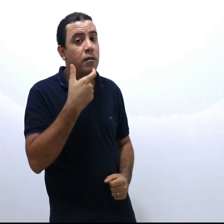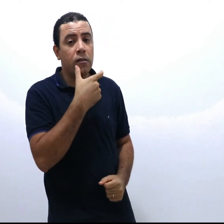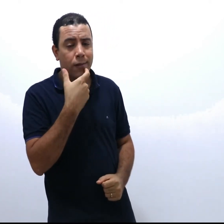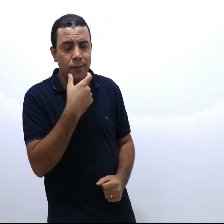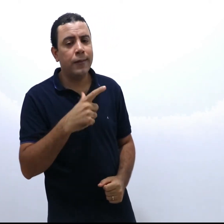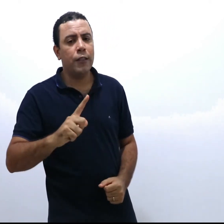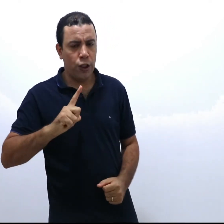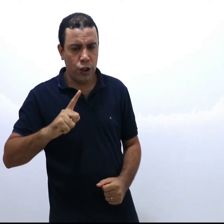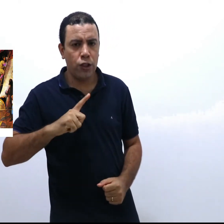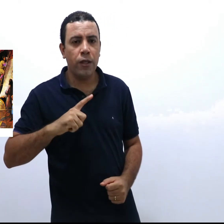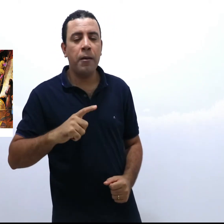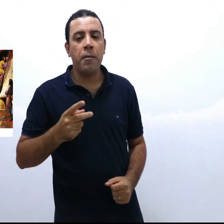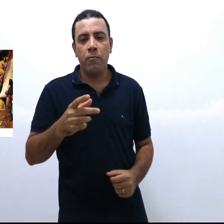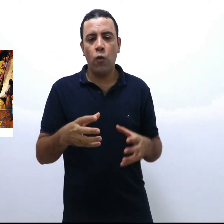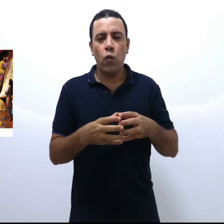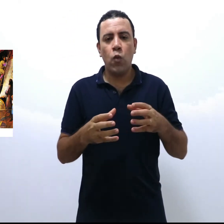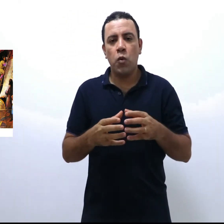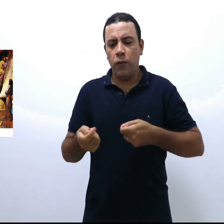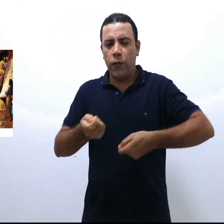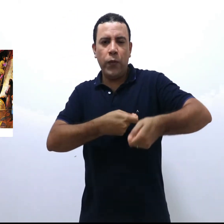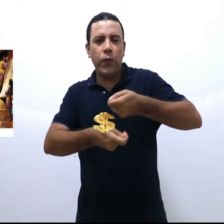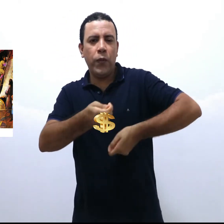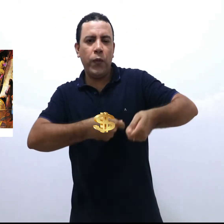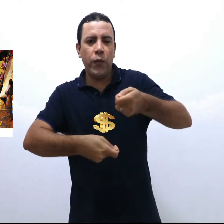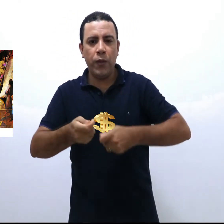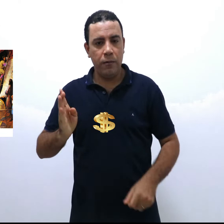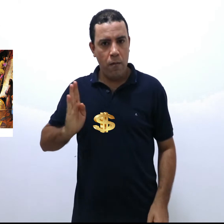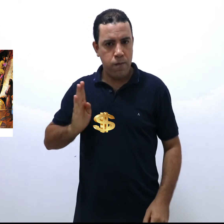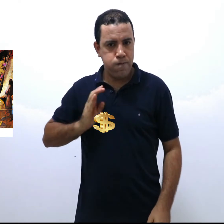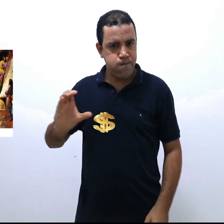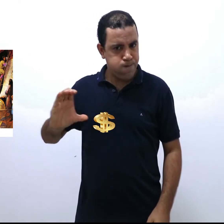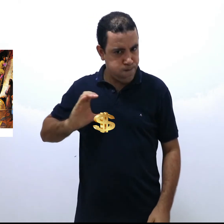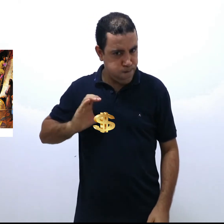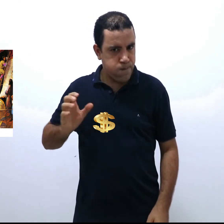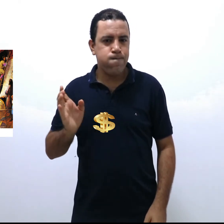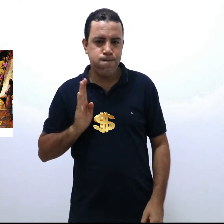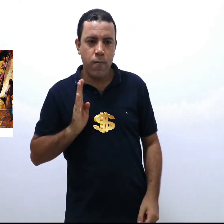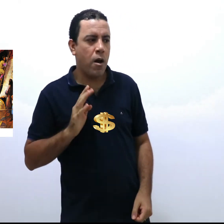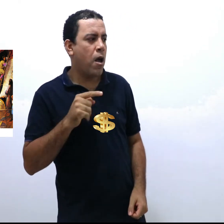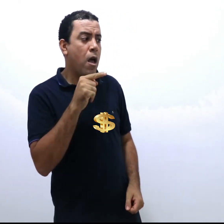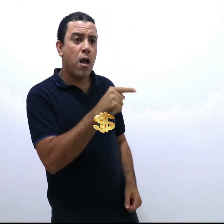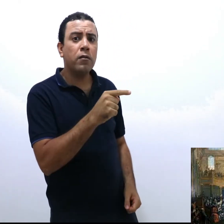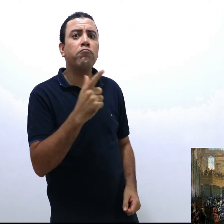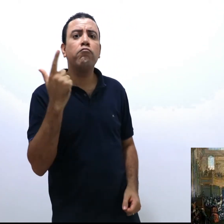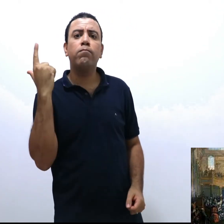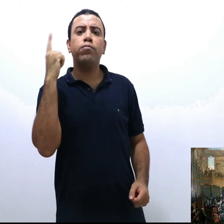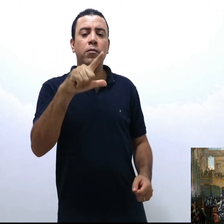Isso ocorreu lá na Inglaterra, que também começou a ter uma classe burguesa, que conseguiu,